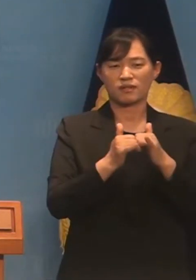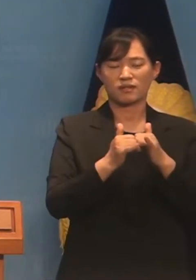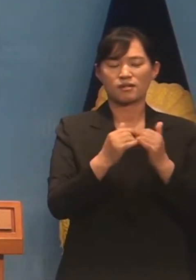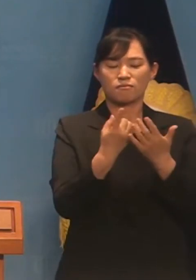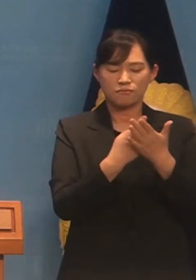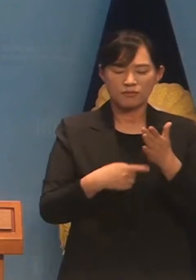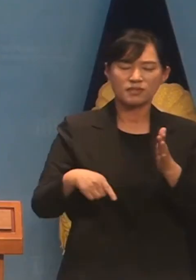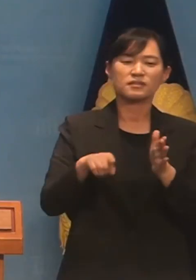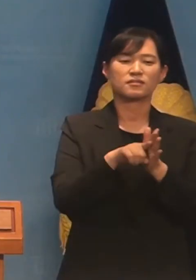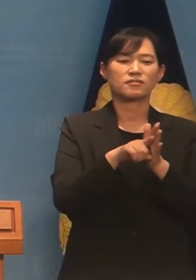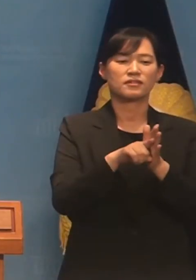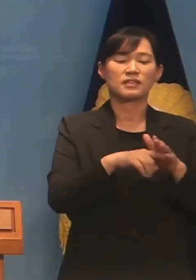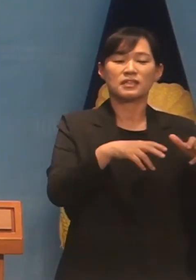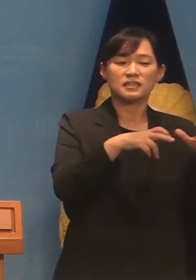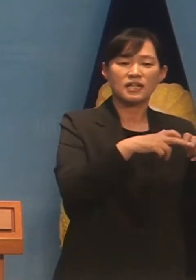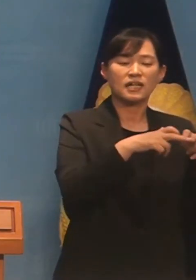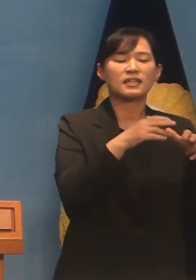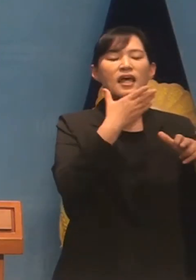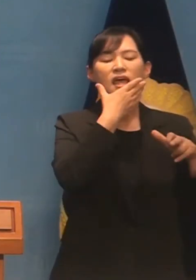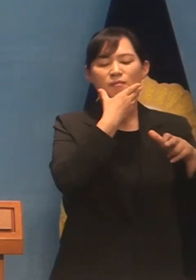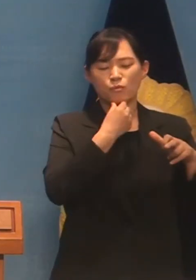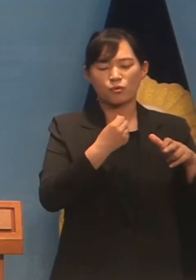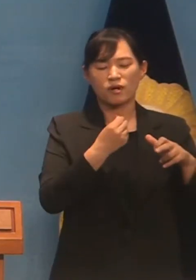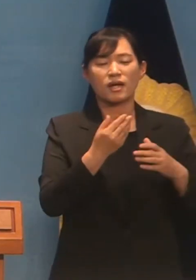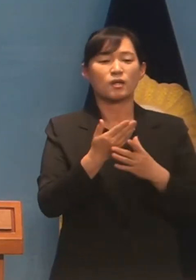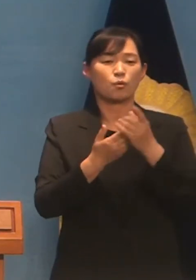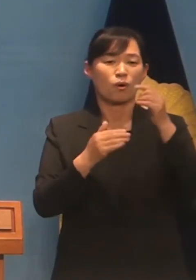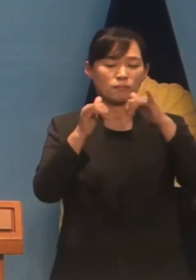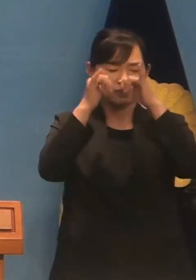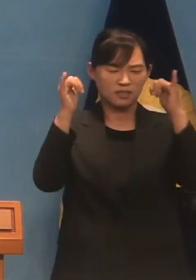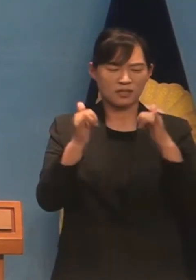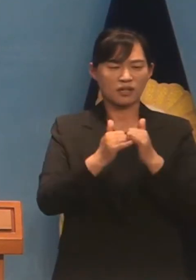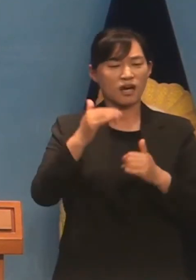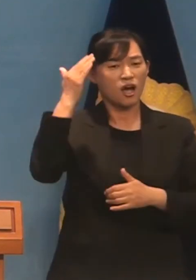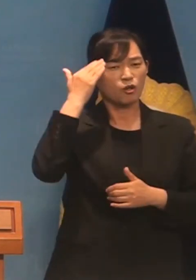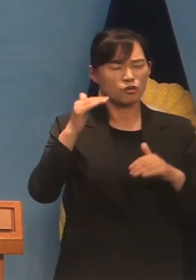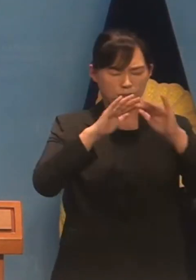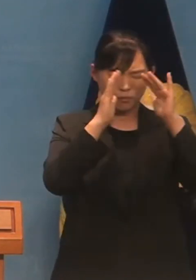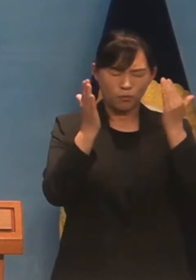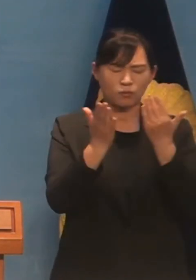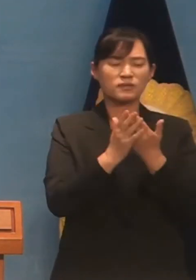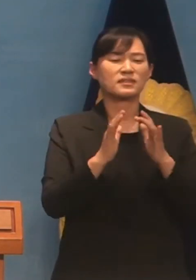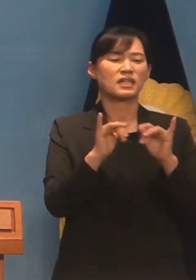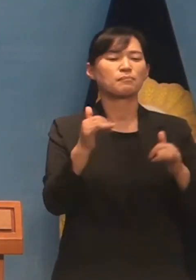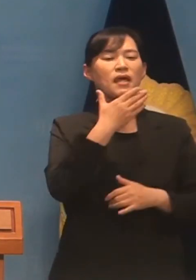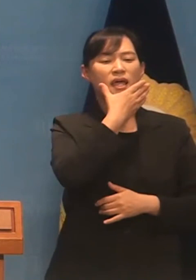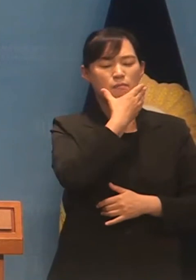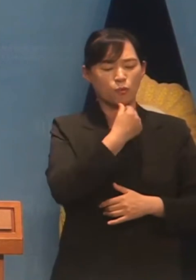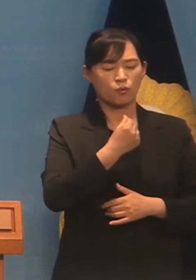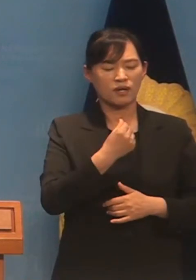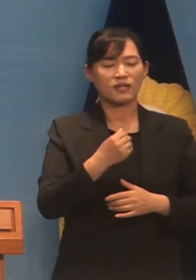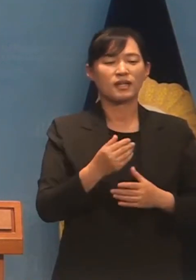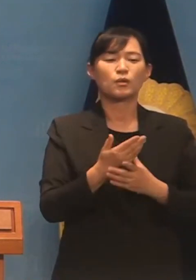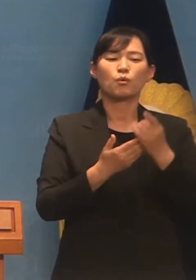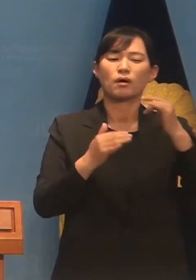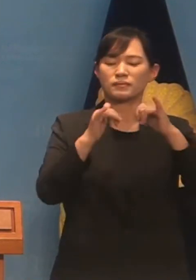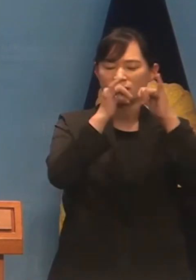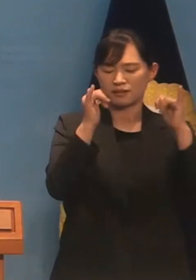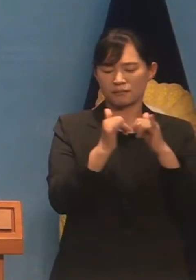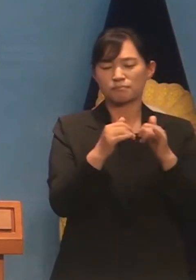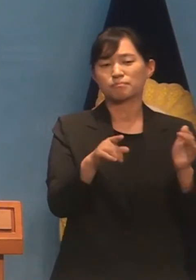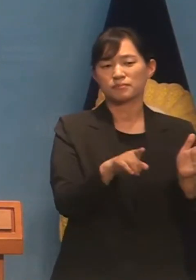그것을 위해서 장애인이 행복한 통합사회가 온 나라 사람이 행복한 통합사회라고